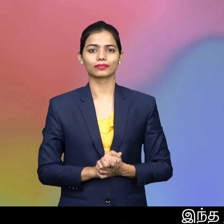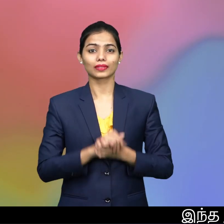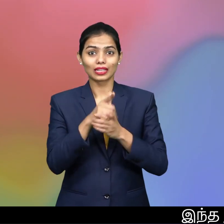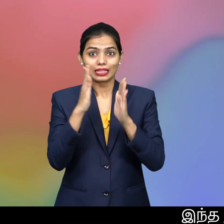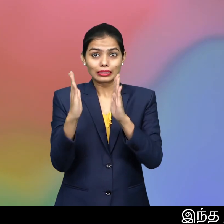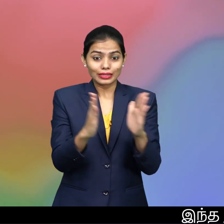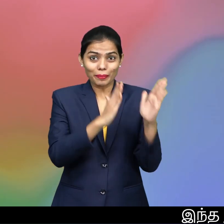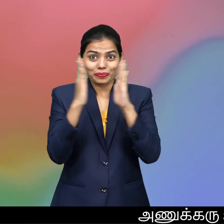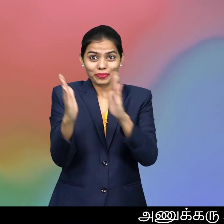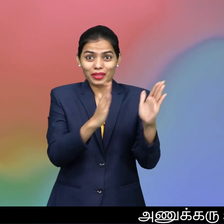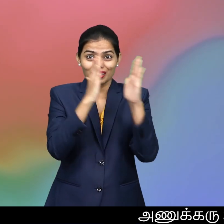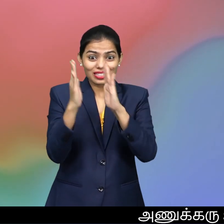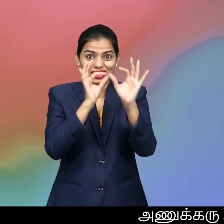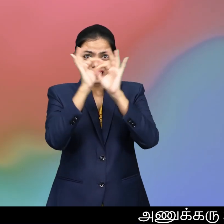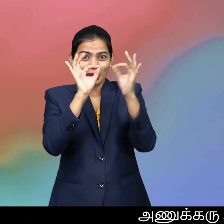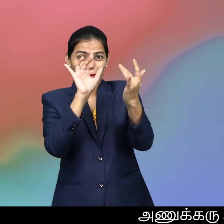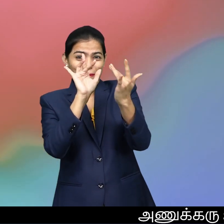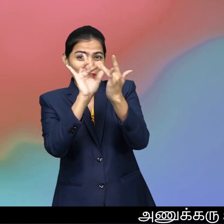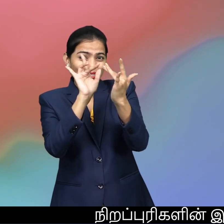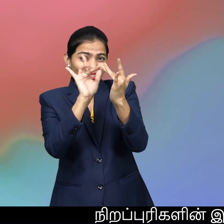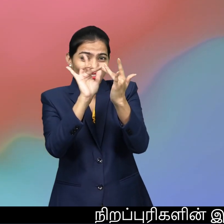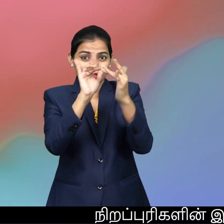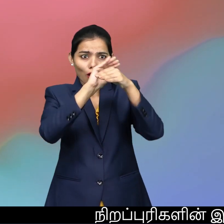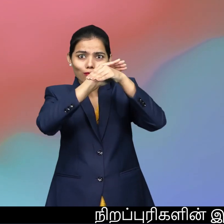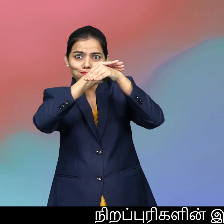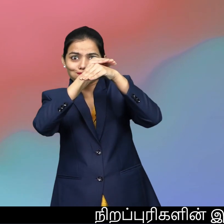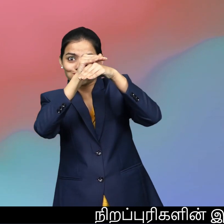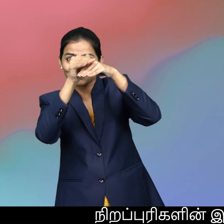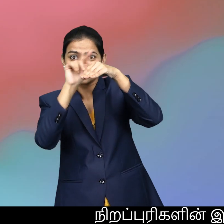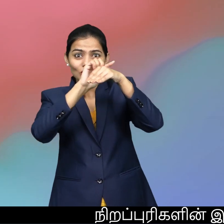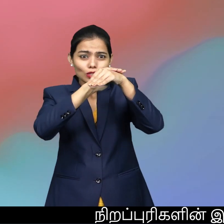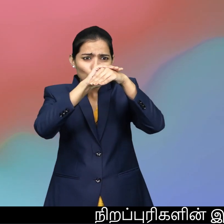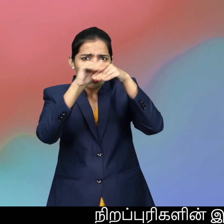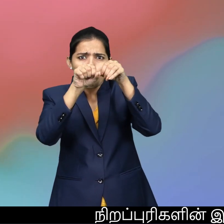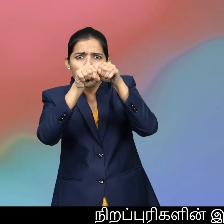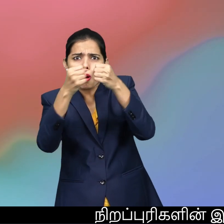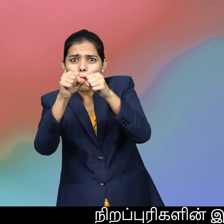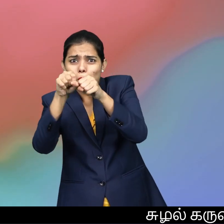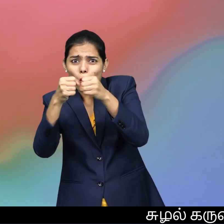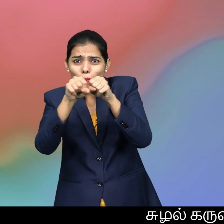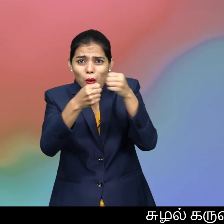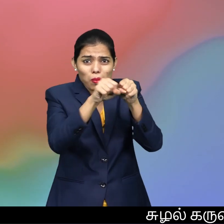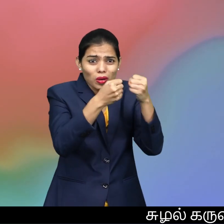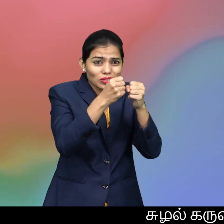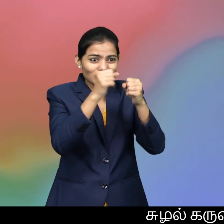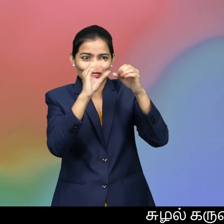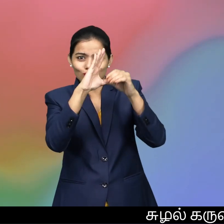இந்த நிலையில் அணுக்கரு உறை உடைந்து நிறப்புரிகளின் இயக்கத்தை வழிநடத்த சுழல் கருவி